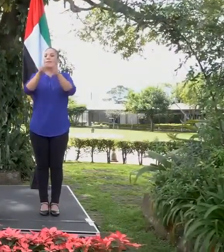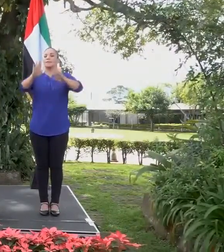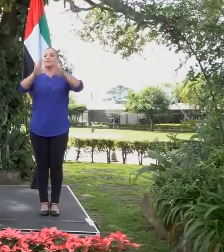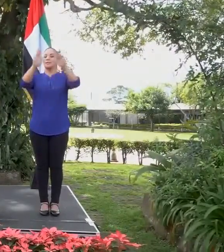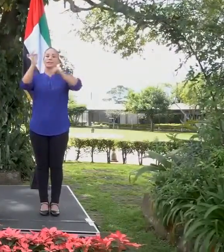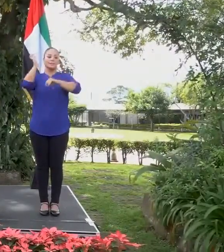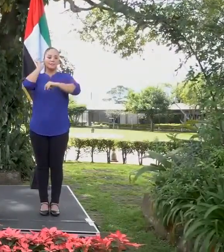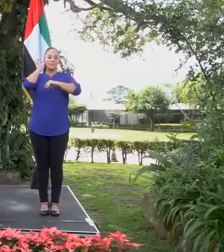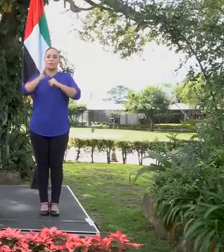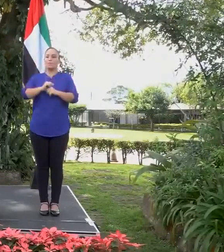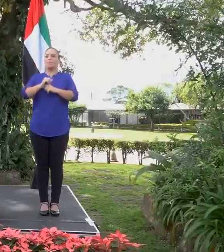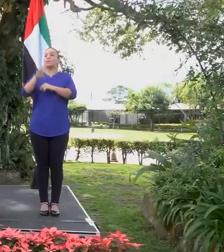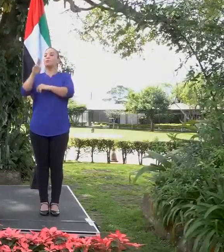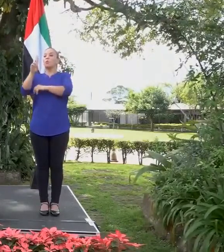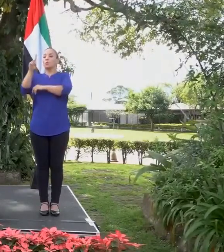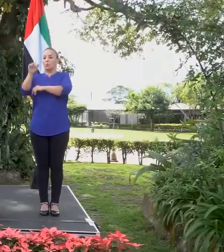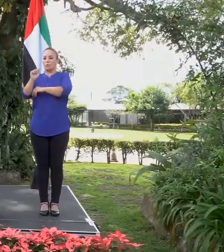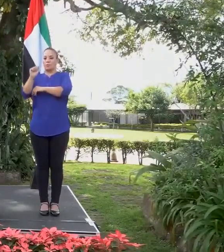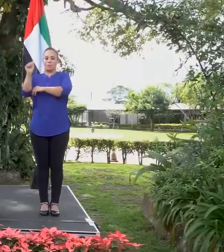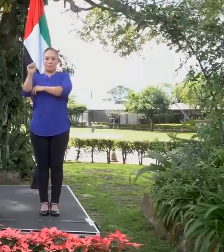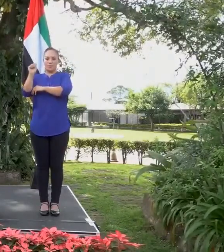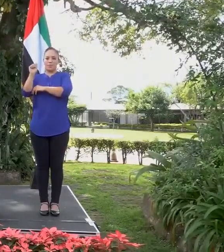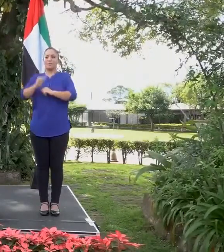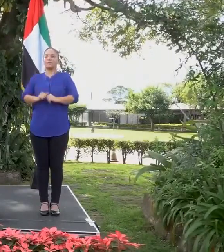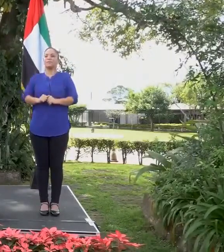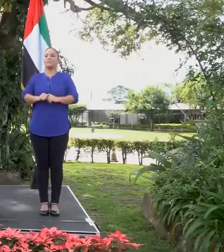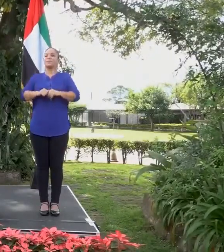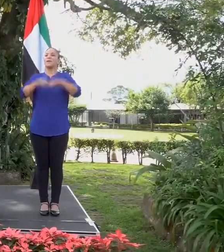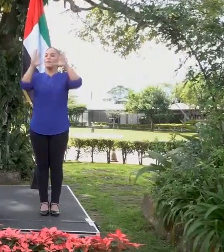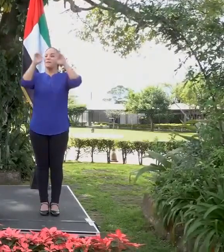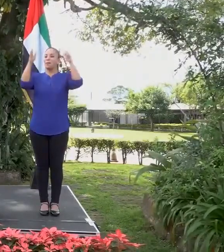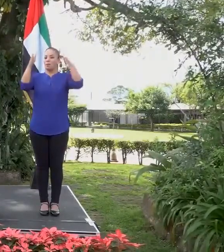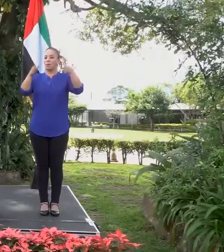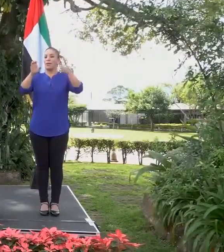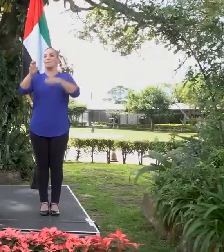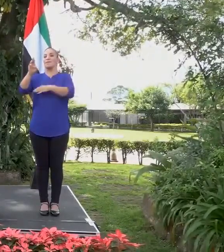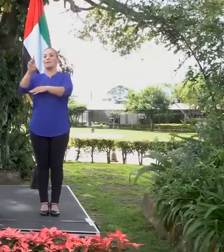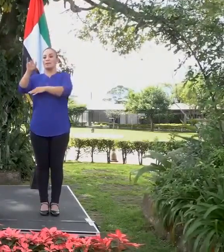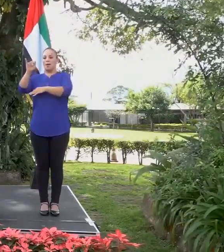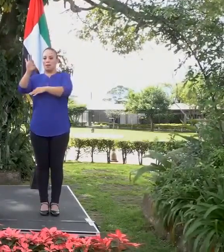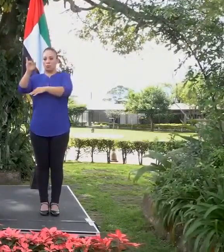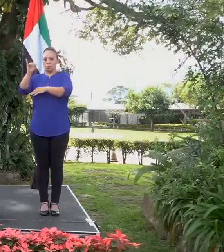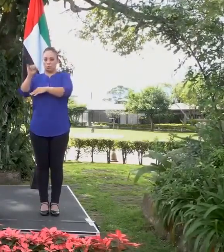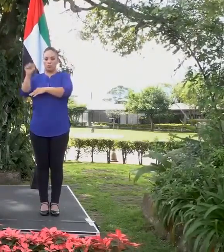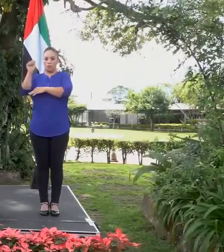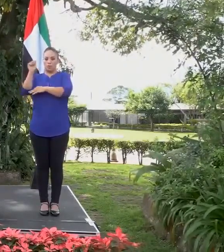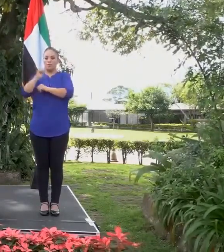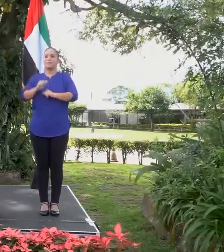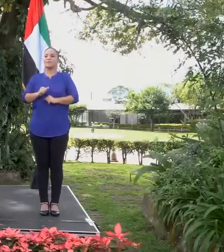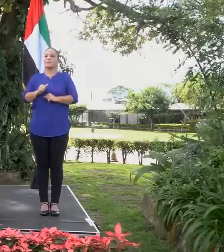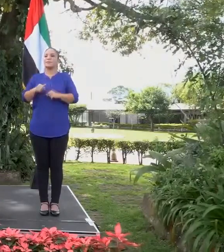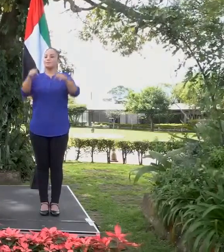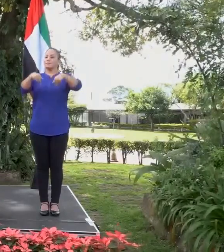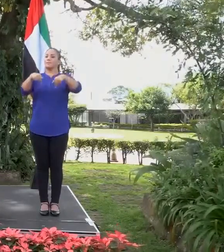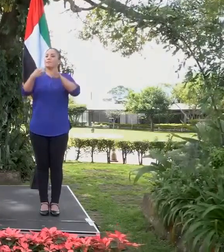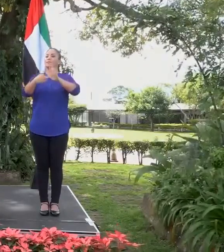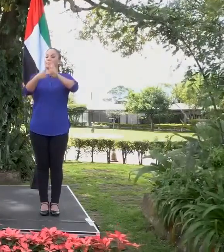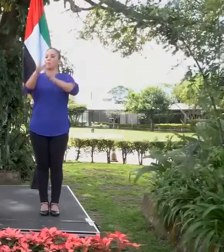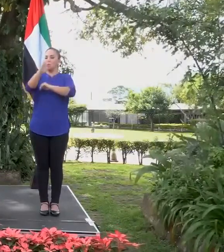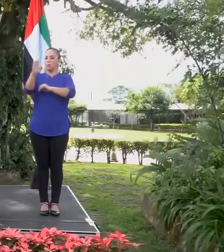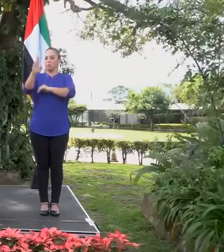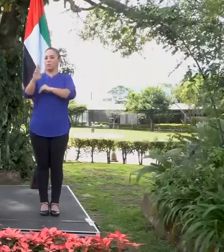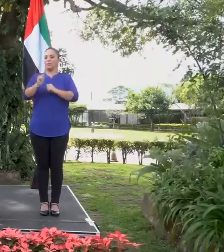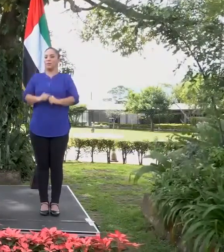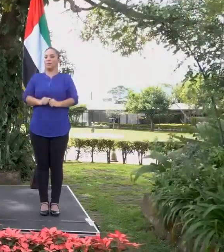la excelentísima señora Rouda Al-Otalba, embajadora de los Emiratos Árabes Unidos ante el gobierno de Costa Rica,